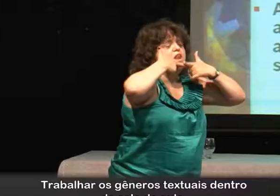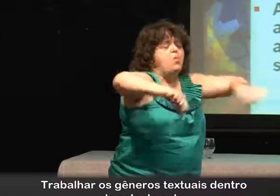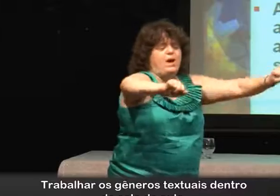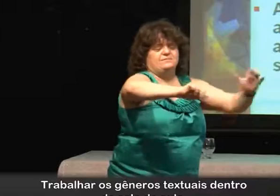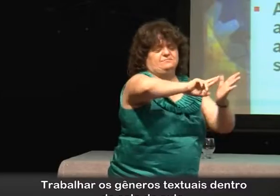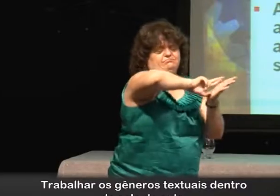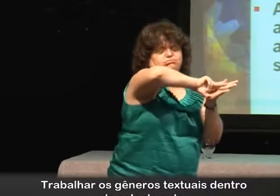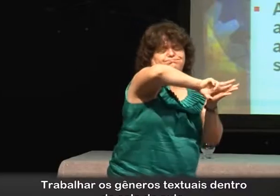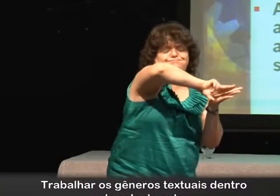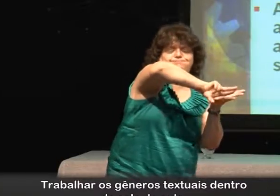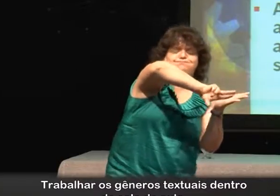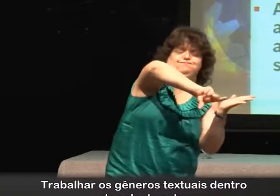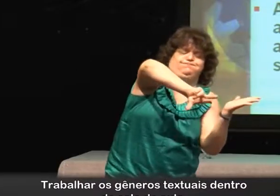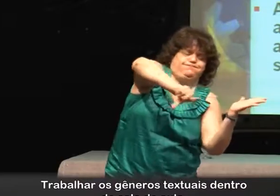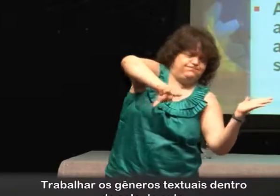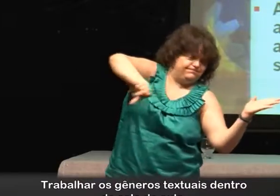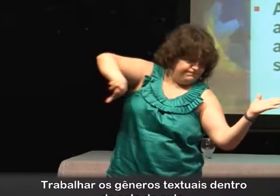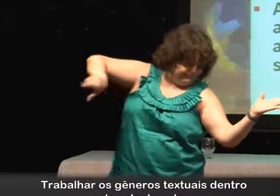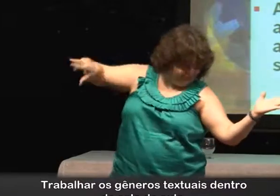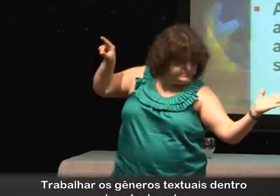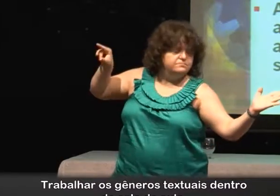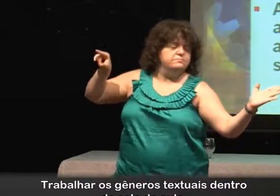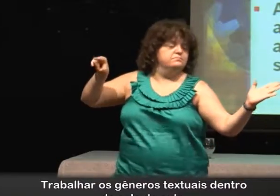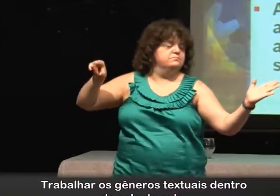Trabalhar os gêneros textuais dentro de sala de aula.